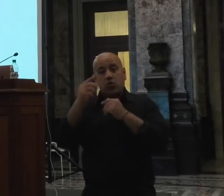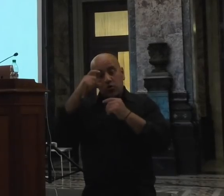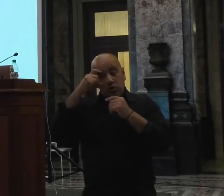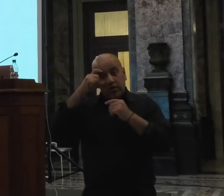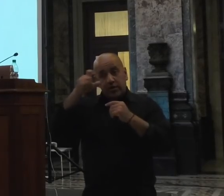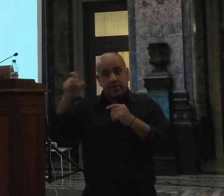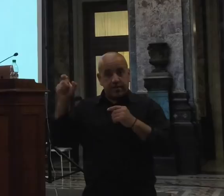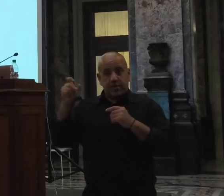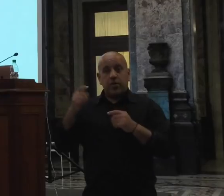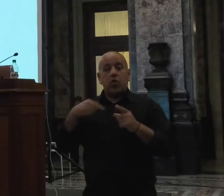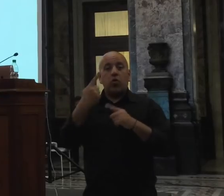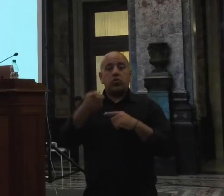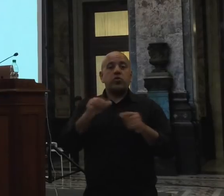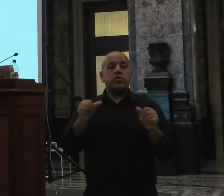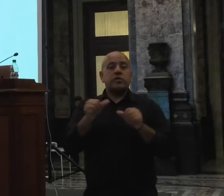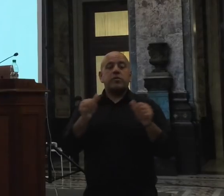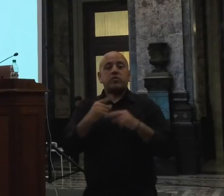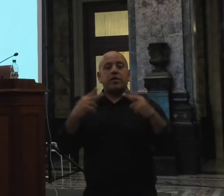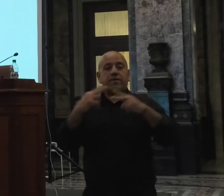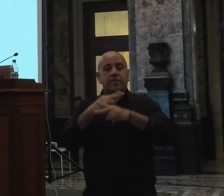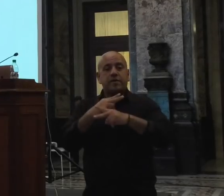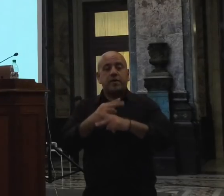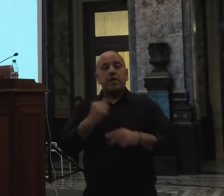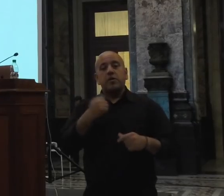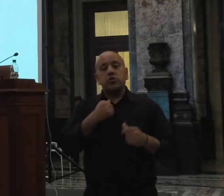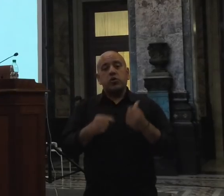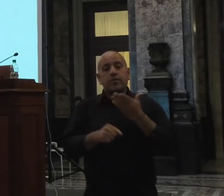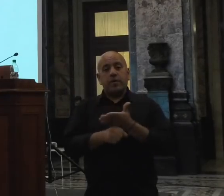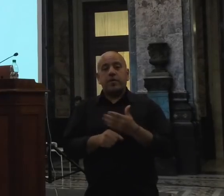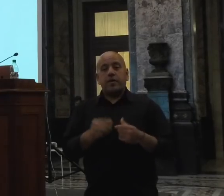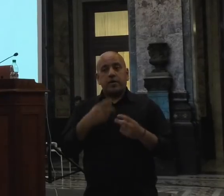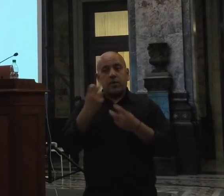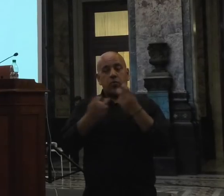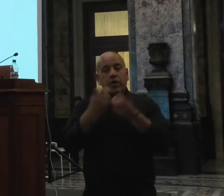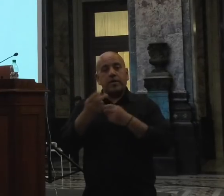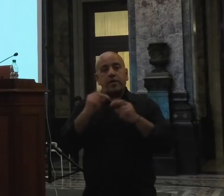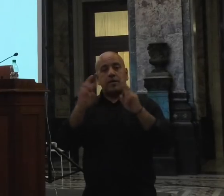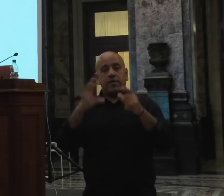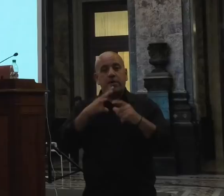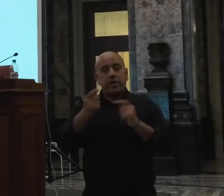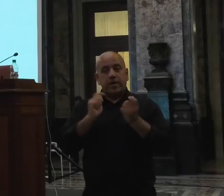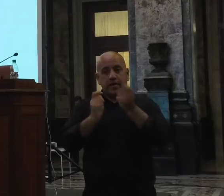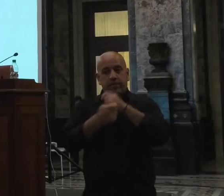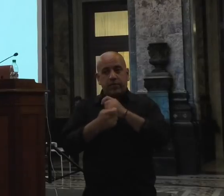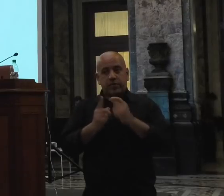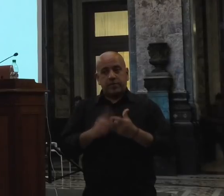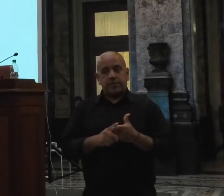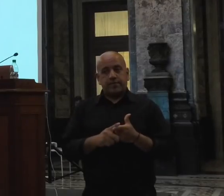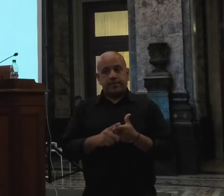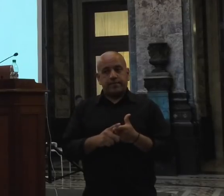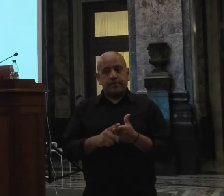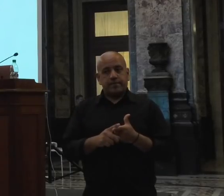otros cambios los hicimos artificiales. Ahora, yo les pedí que buscaran detalles, que buscaran cambios.